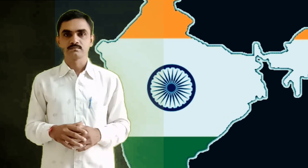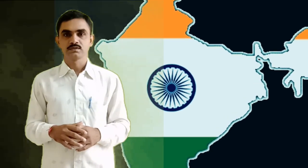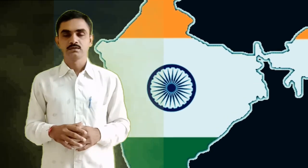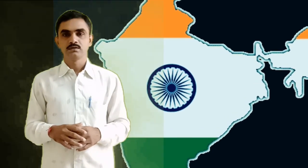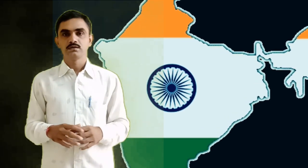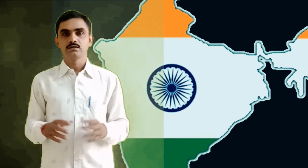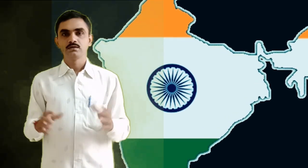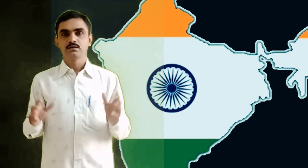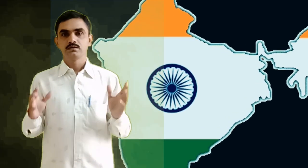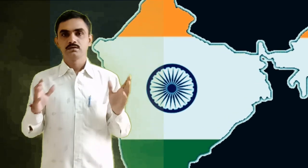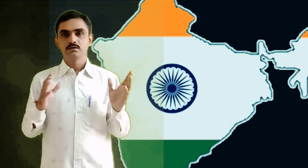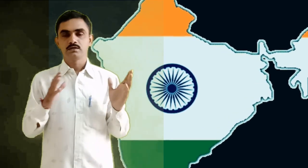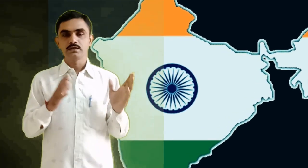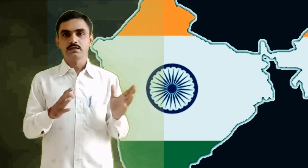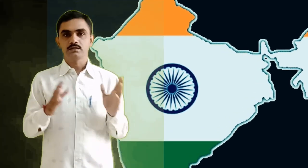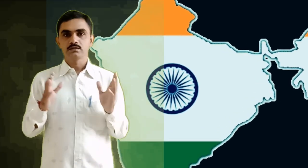हतो।